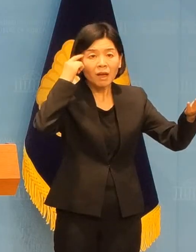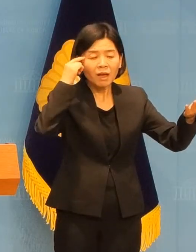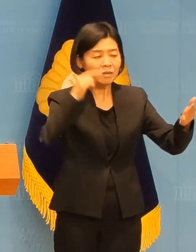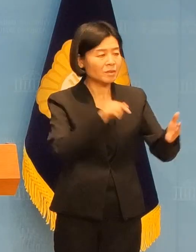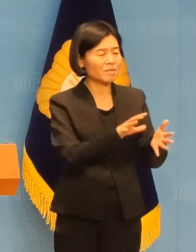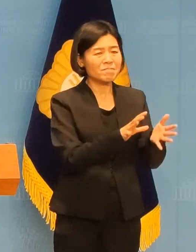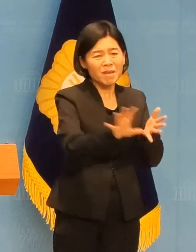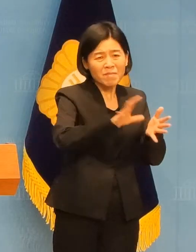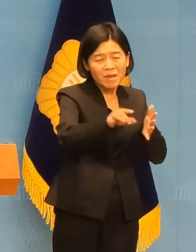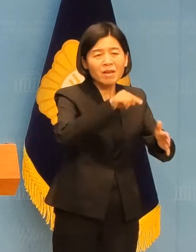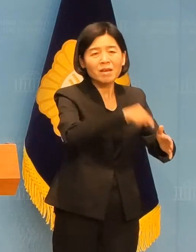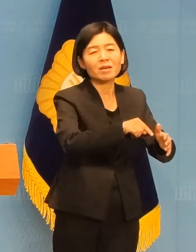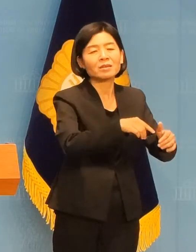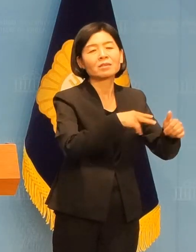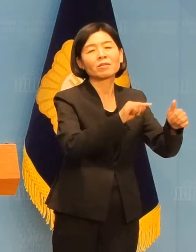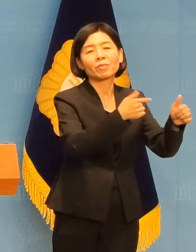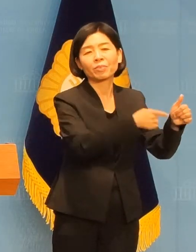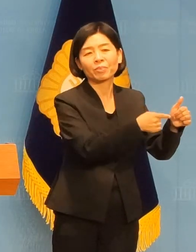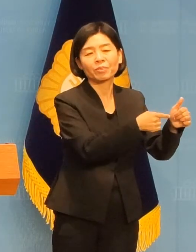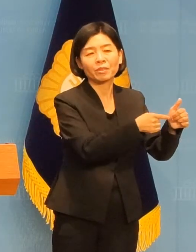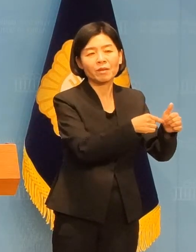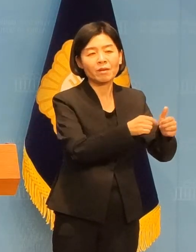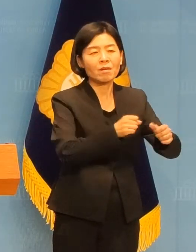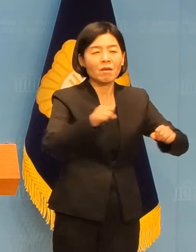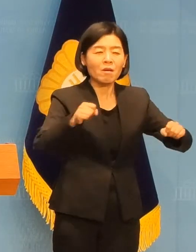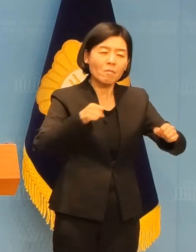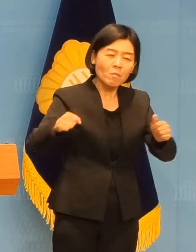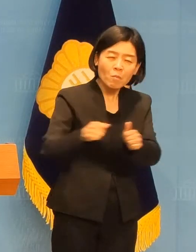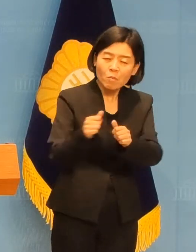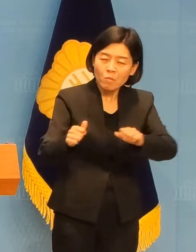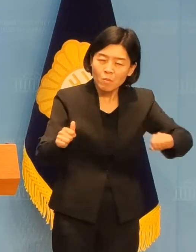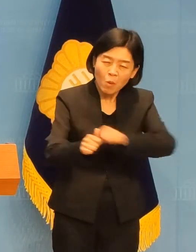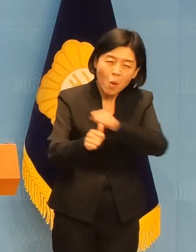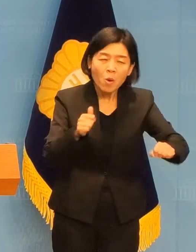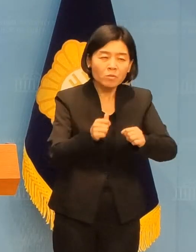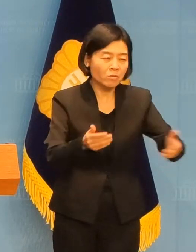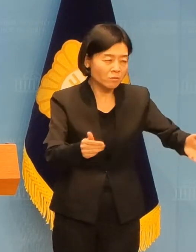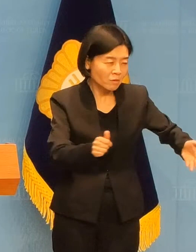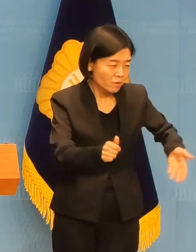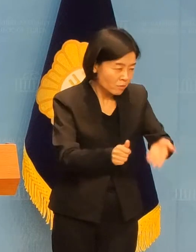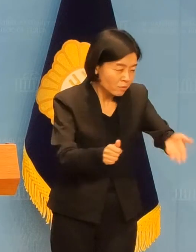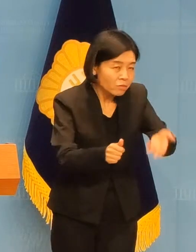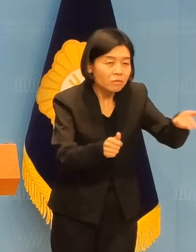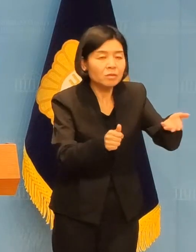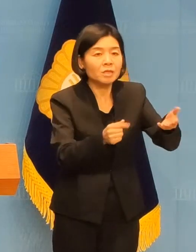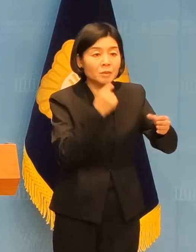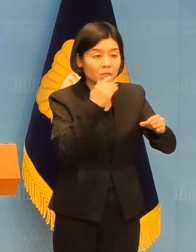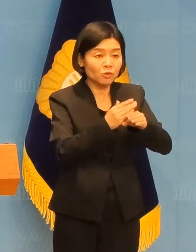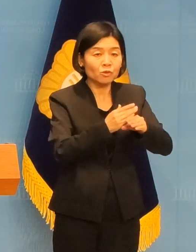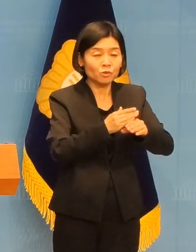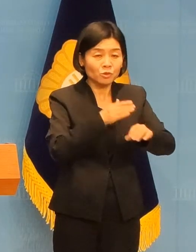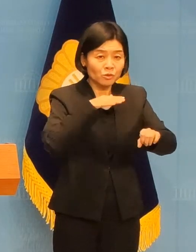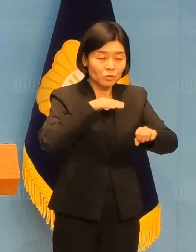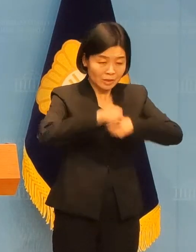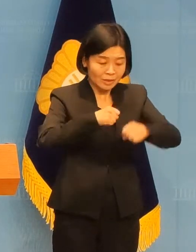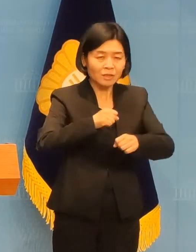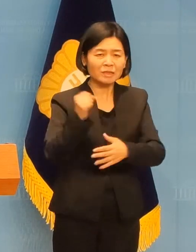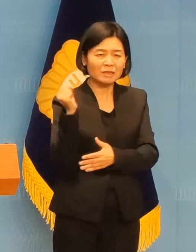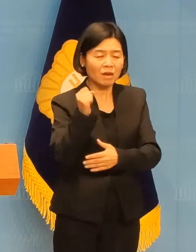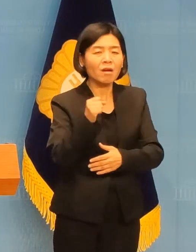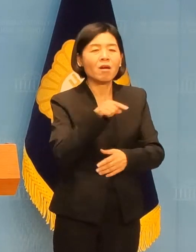폭력 선동이자 민주주의의 근간을 훼손하는 정치적 흉기라는 점은 분명히 밝혀둡니다.